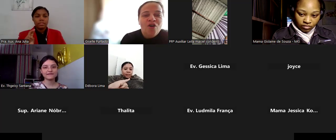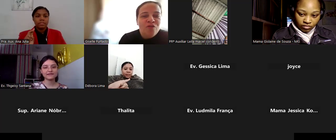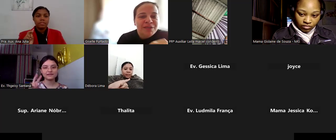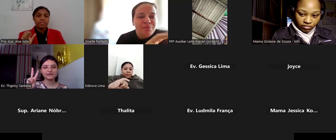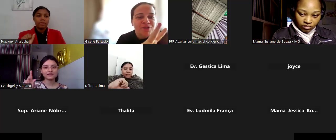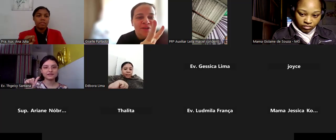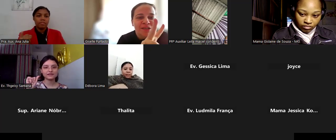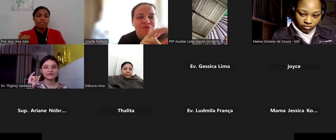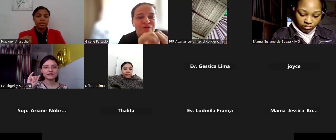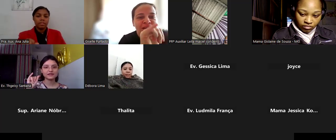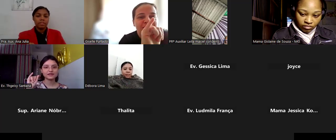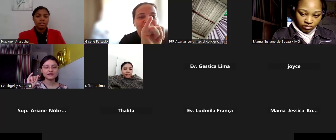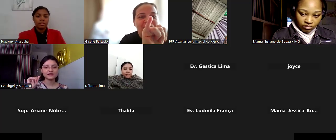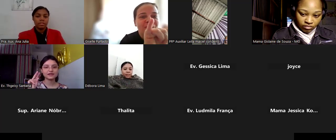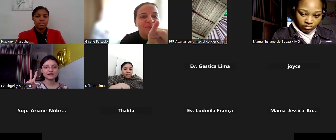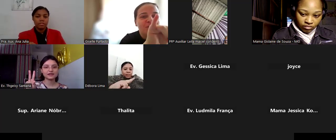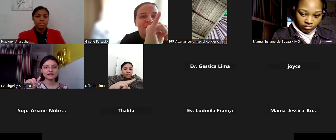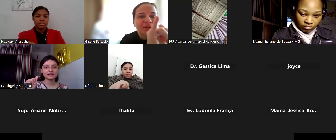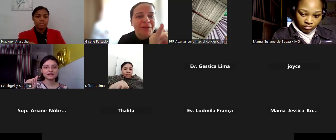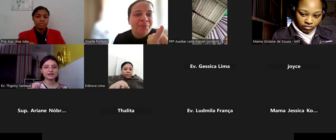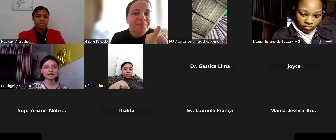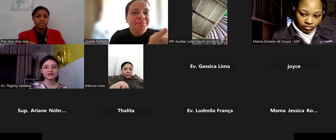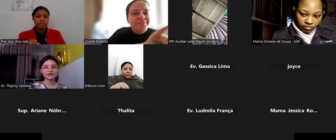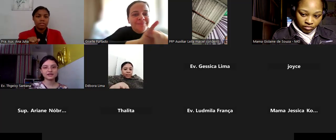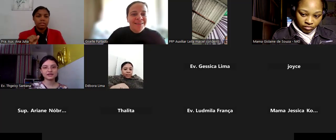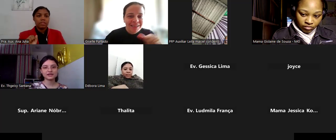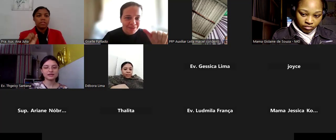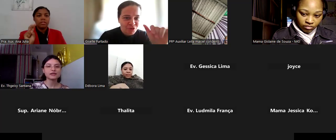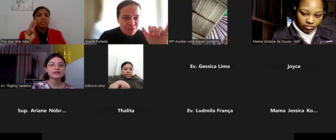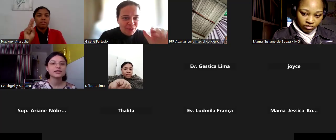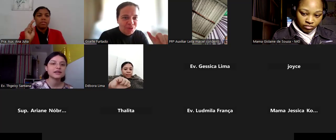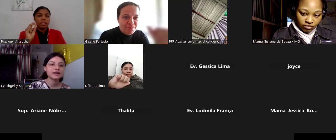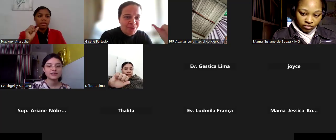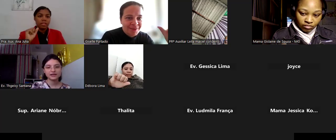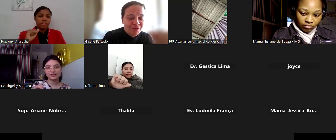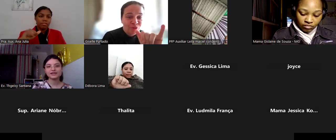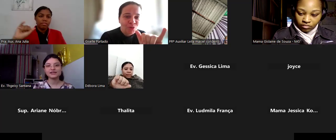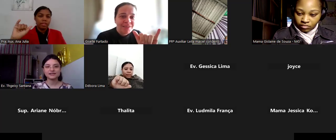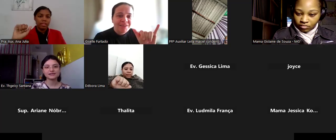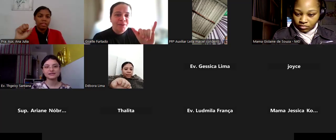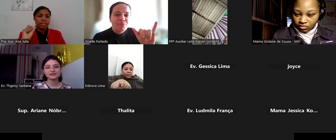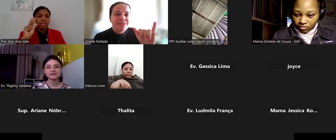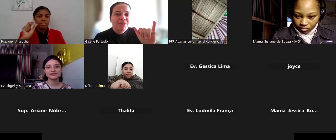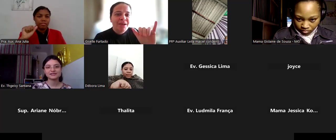Ou você pode fazer o V, o A e o I ao mesmo tempo, ó. Deixa eu fazer com a outra mão que aqui. Eu não estou acertando a posição da minha